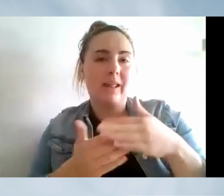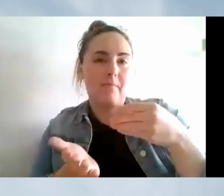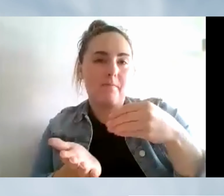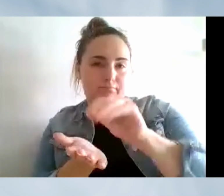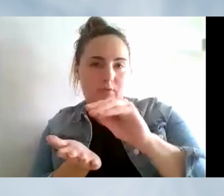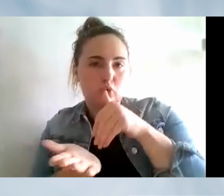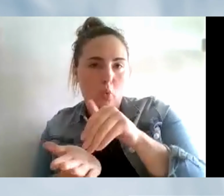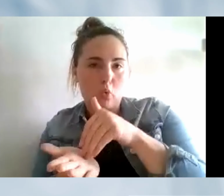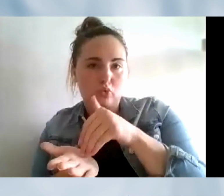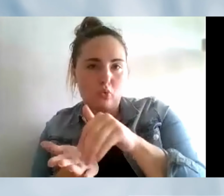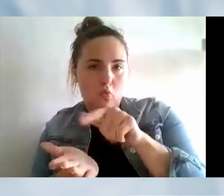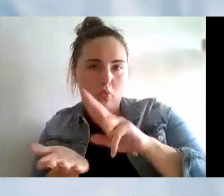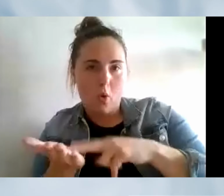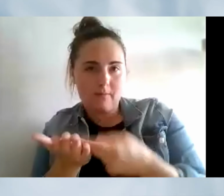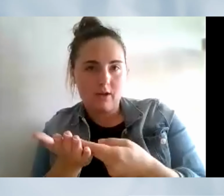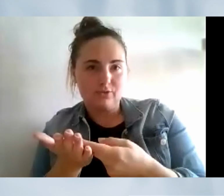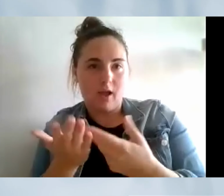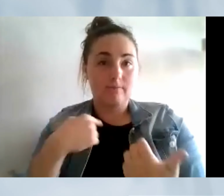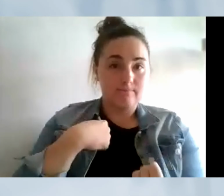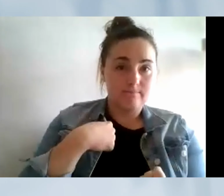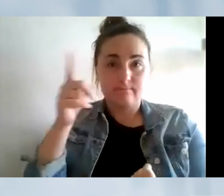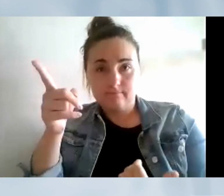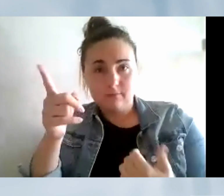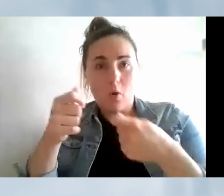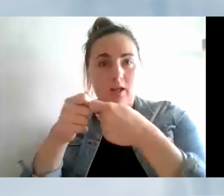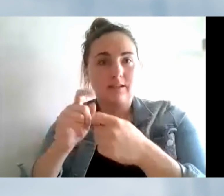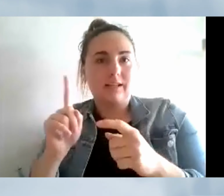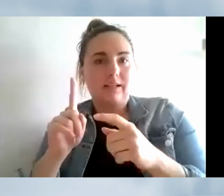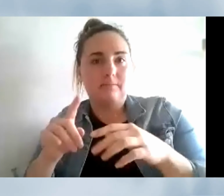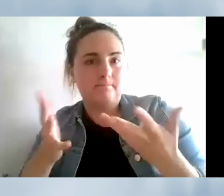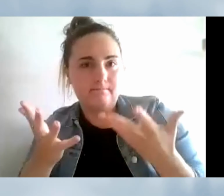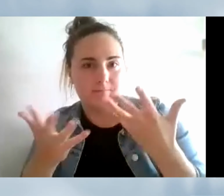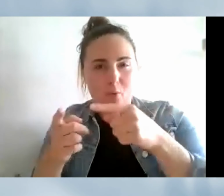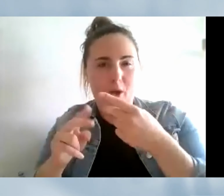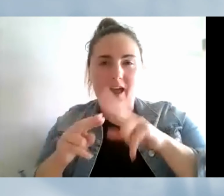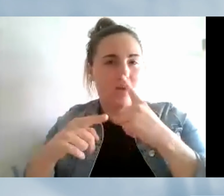redu. Težava se pojavi včasih pri plačilu potem stroškov tolmača,